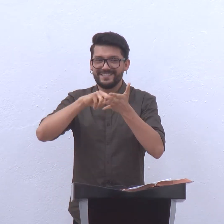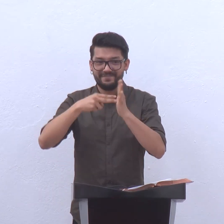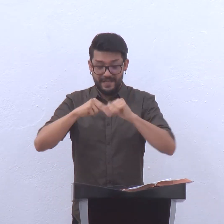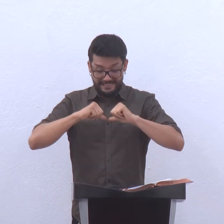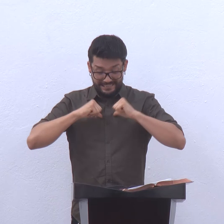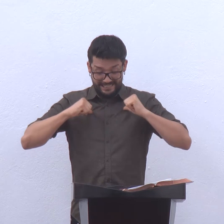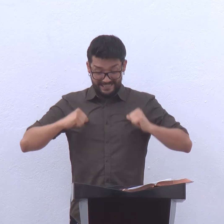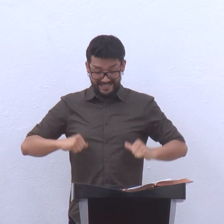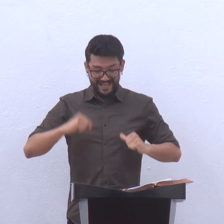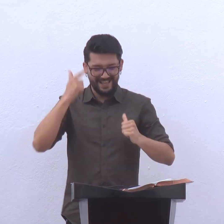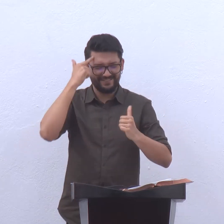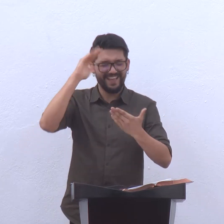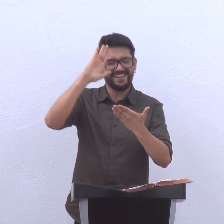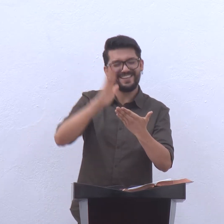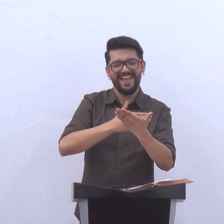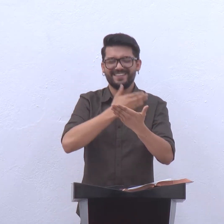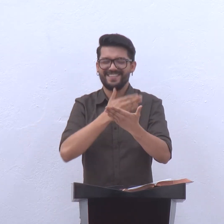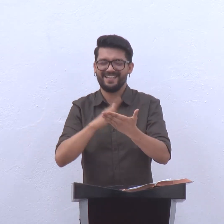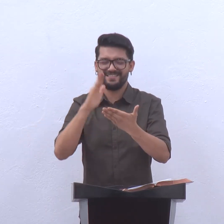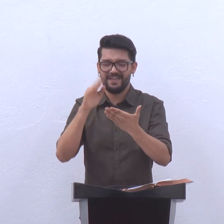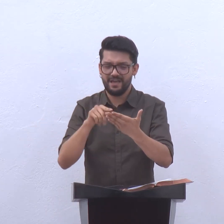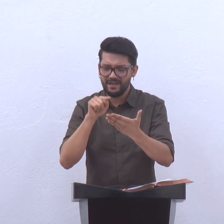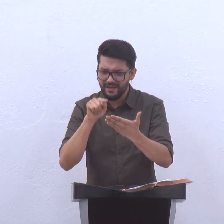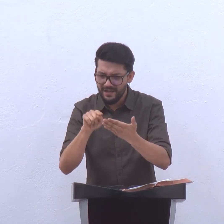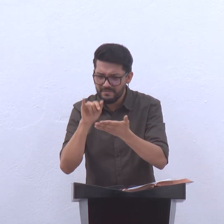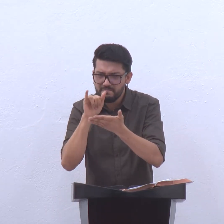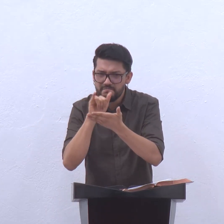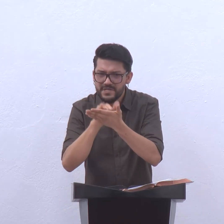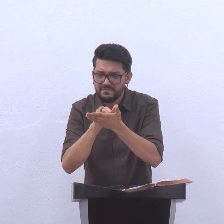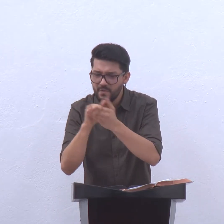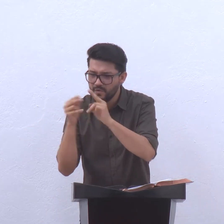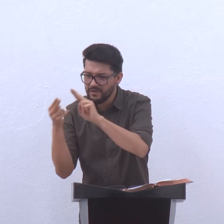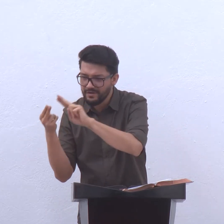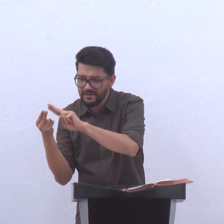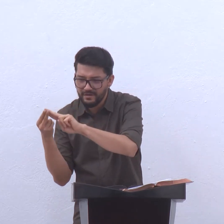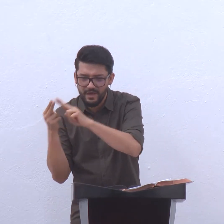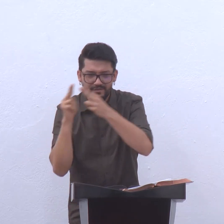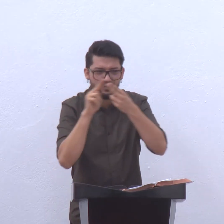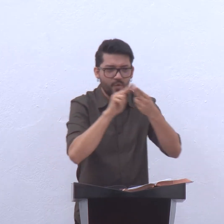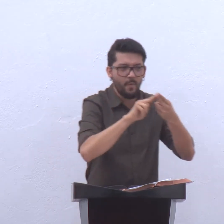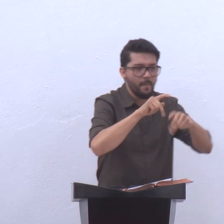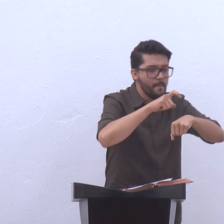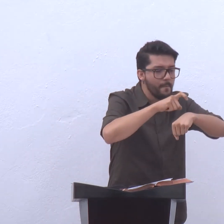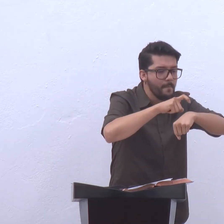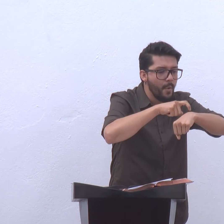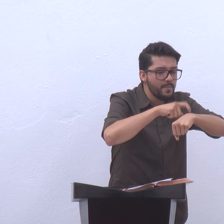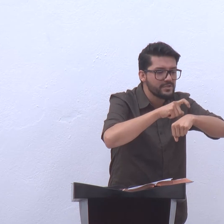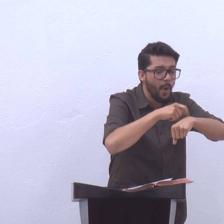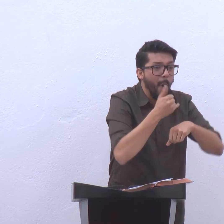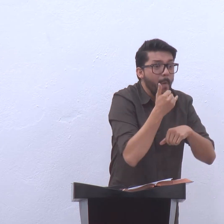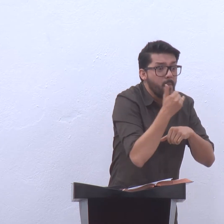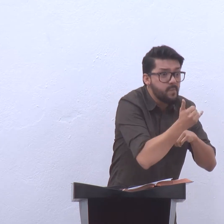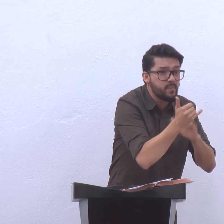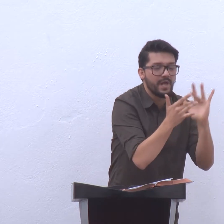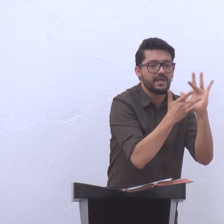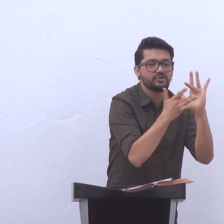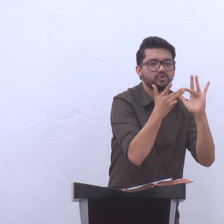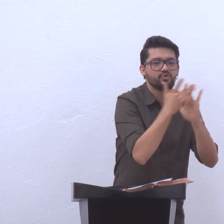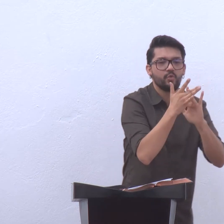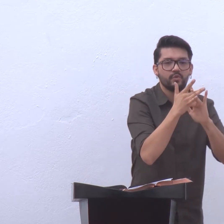todo? Claro, el sacerdote y el grupo de levitas estaban cantando una profecía y en ese